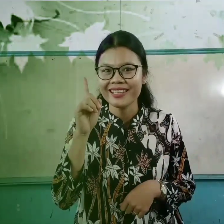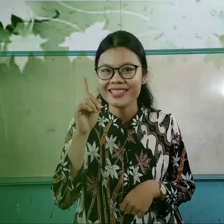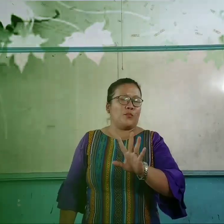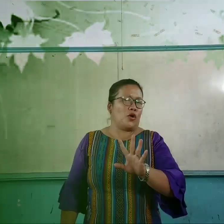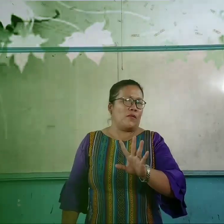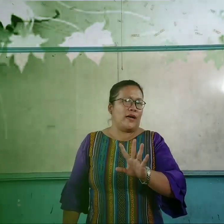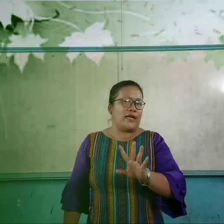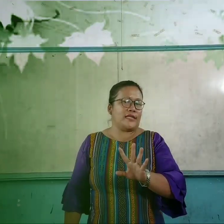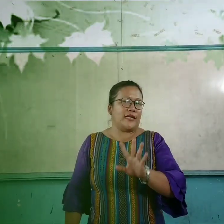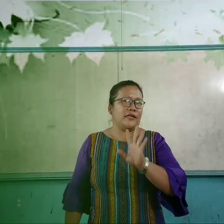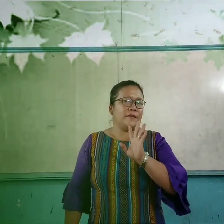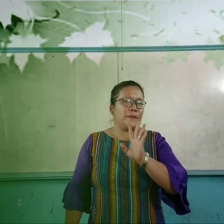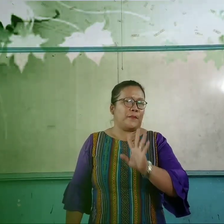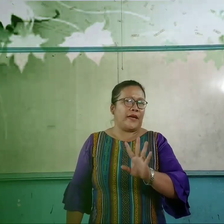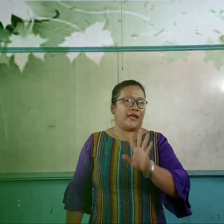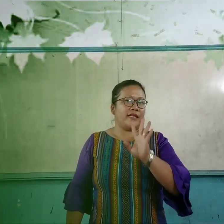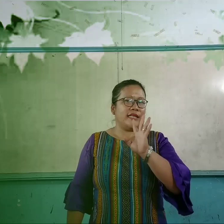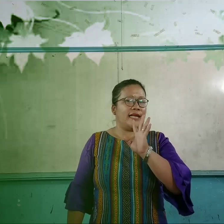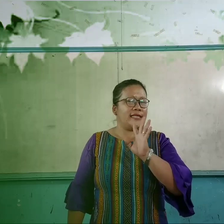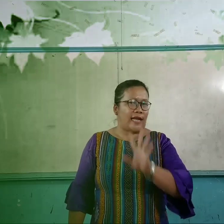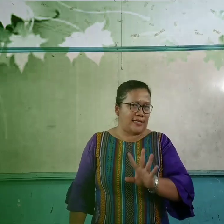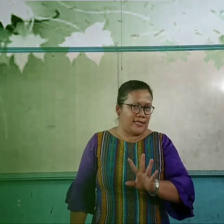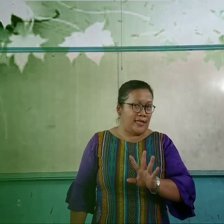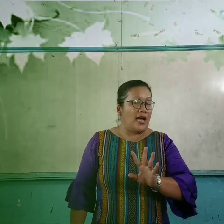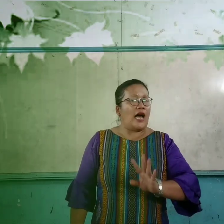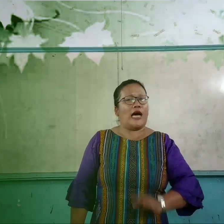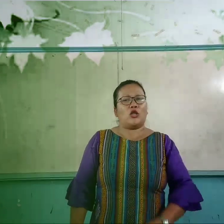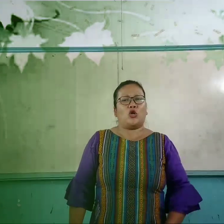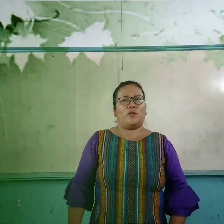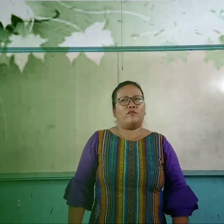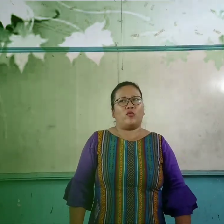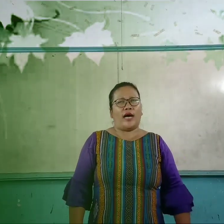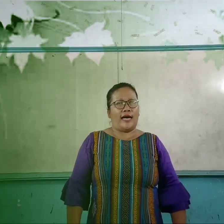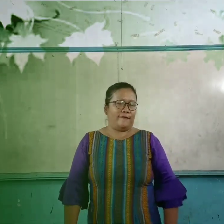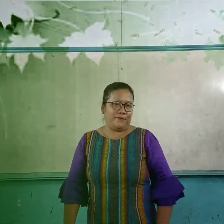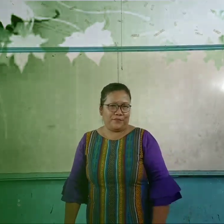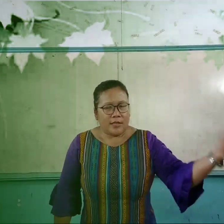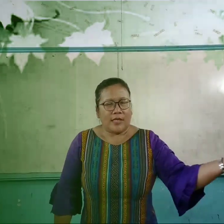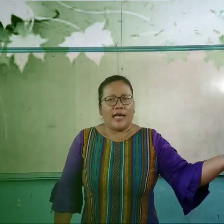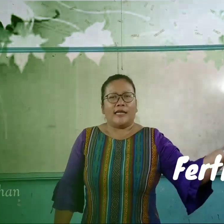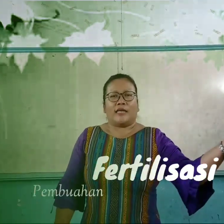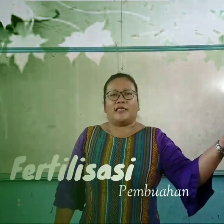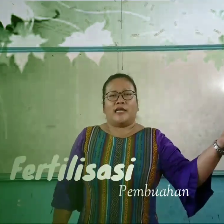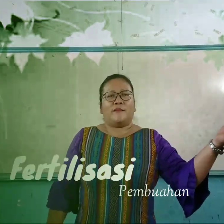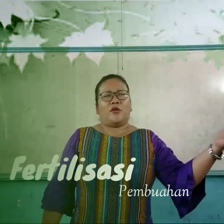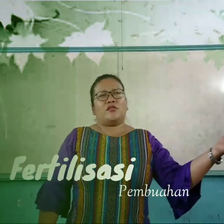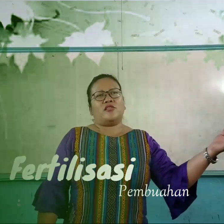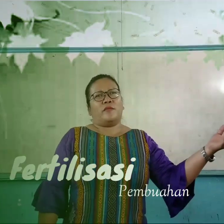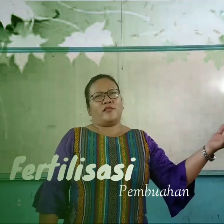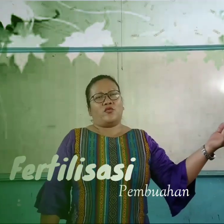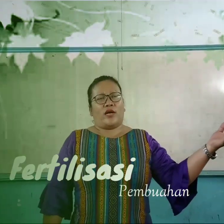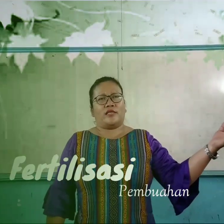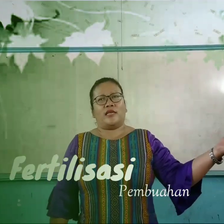Jangan lupa bahasan fertilisasi atau pembuahan. Setelah terjadi proses menstruasi